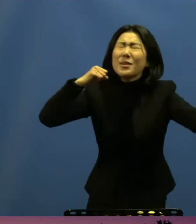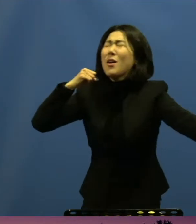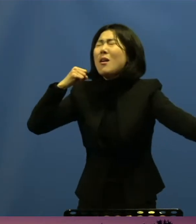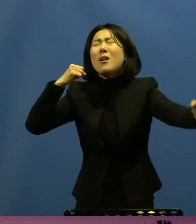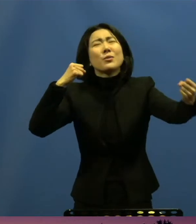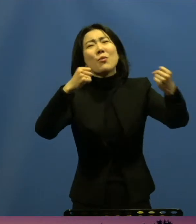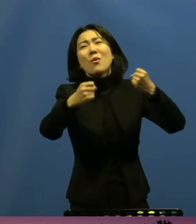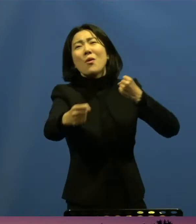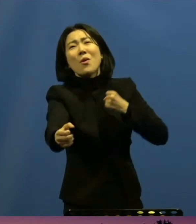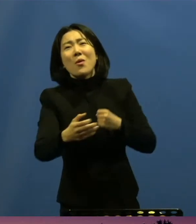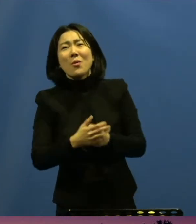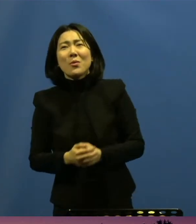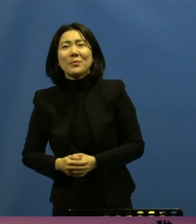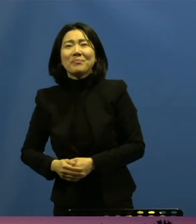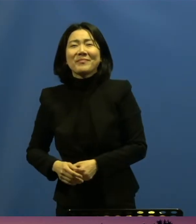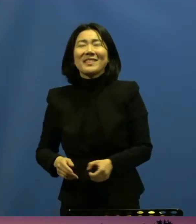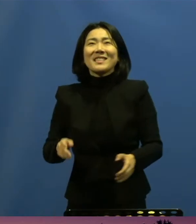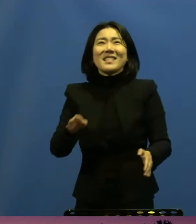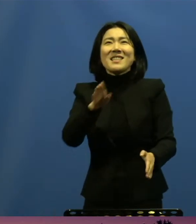조롱하여도